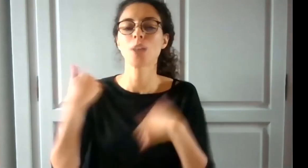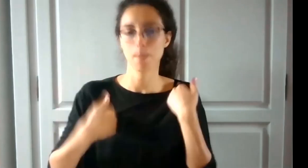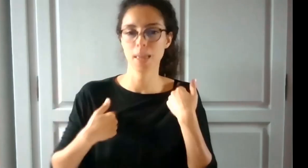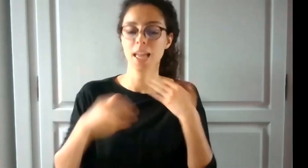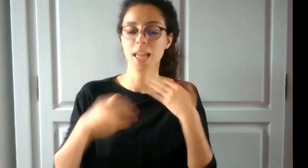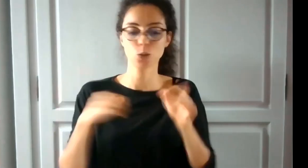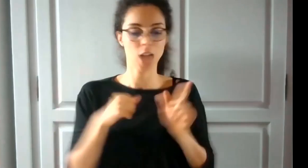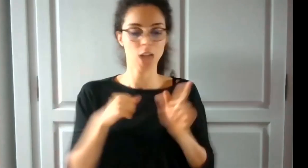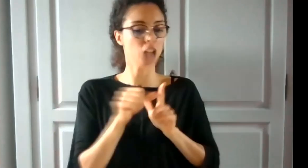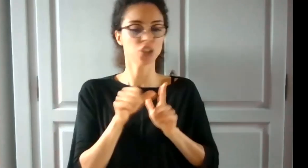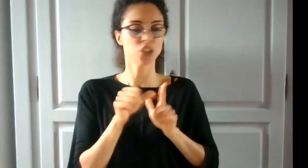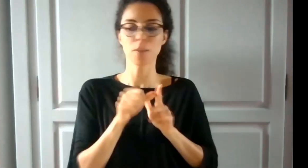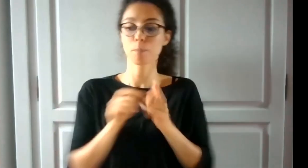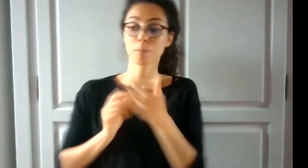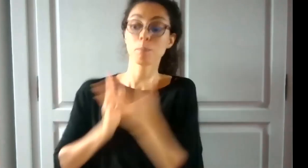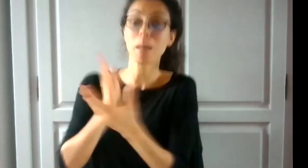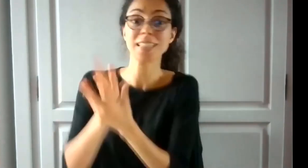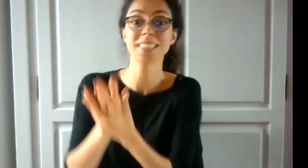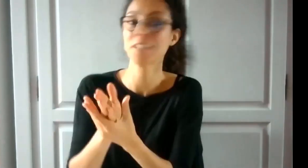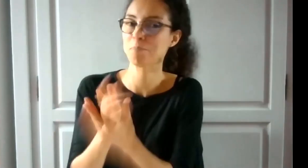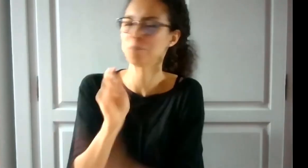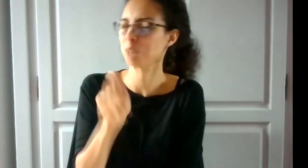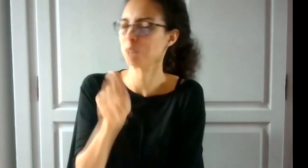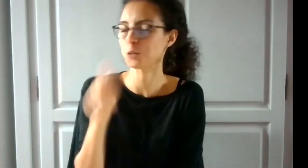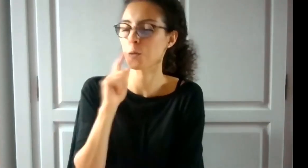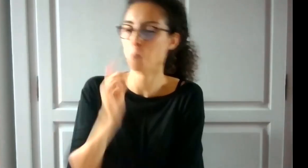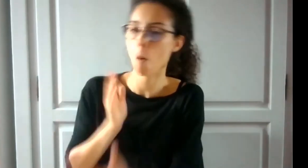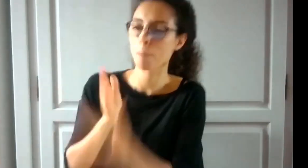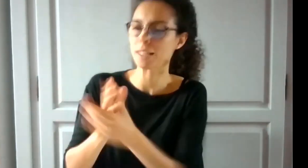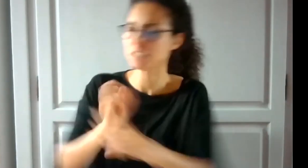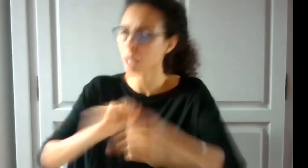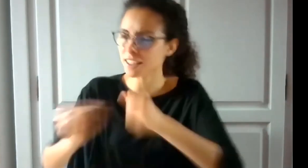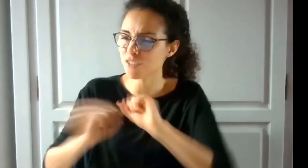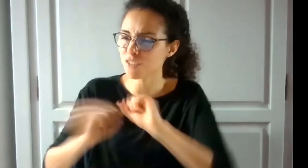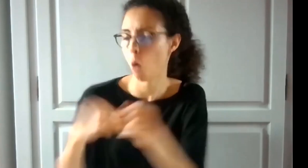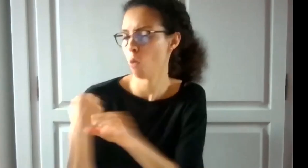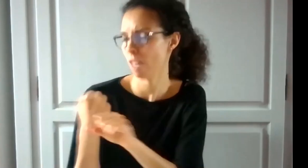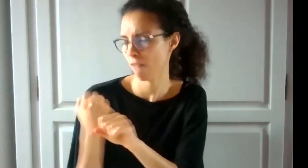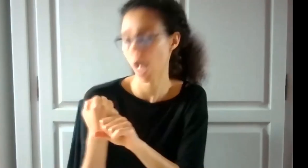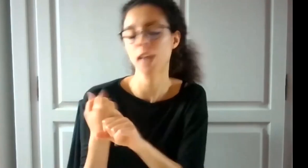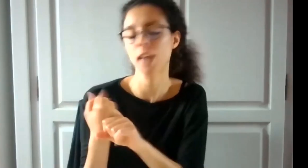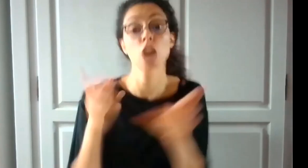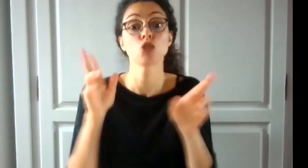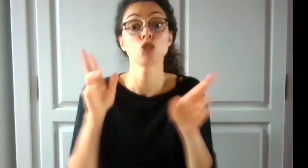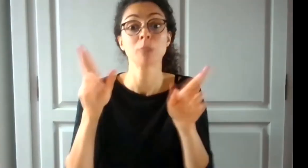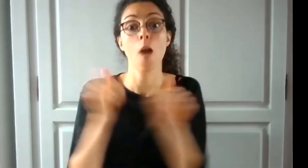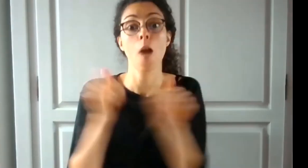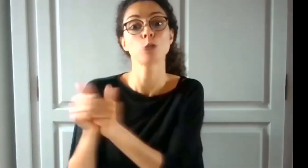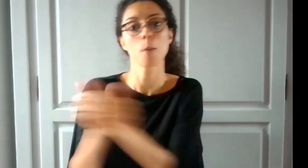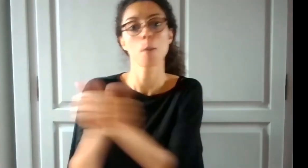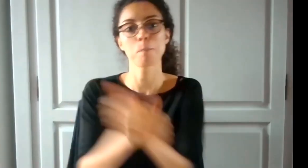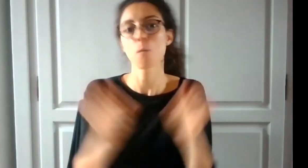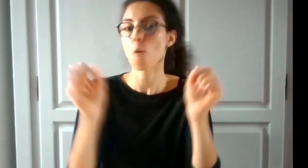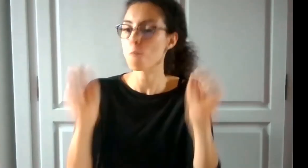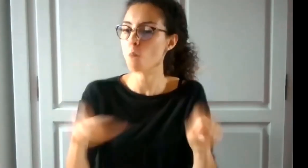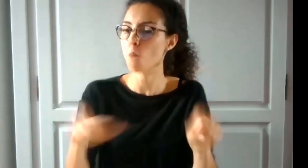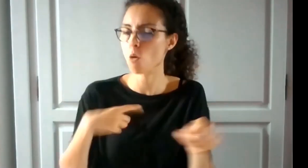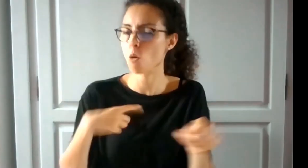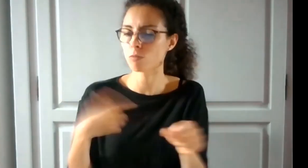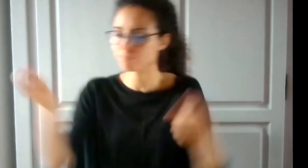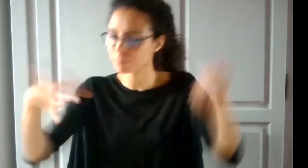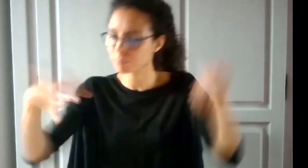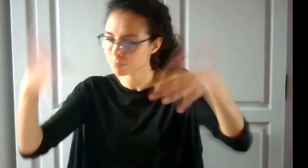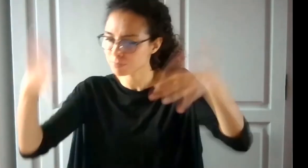l'AGFIP ne manquera pas de se joindre pour participer activement à ces travaux. Et j'espère qu'ensemble, nous allons pouvoir contribuer à